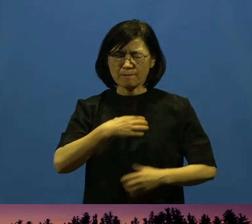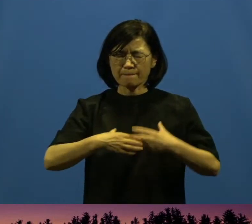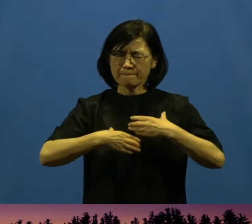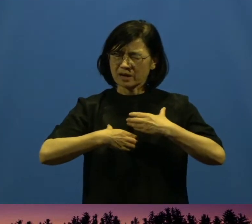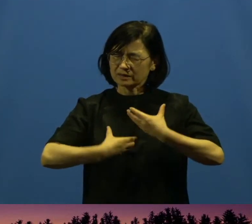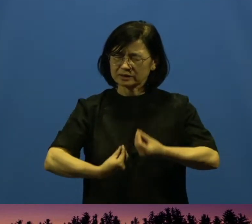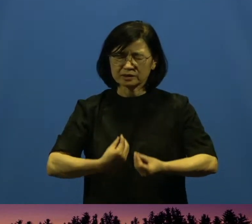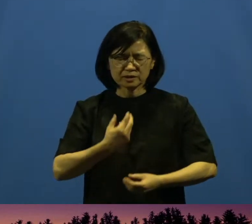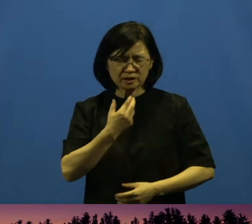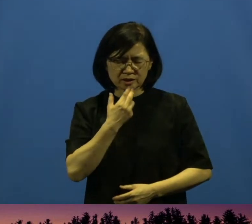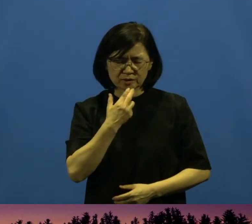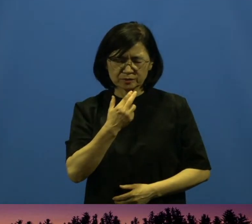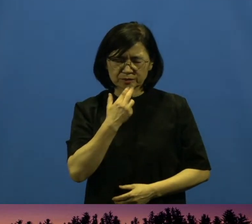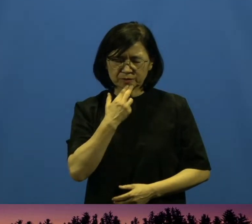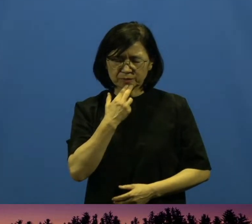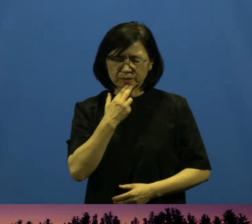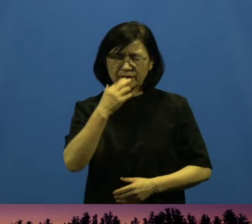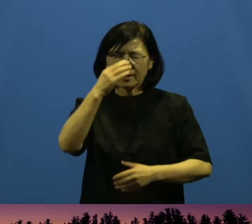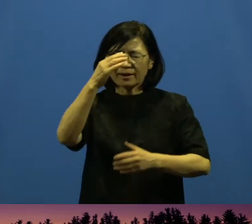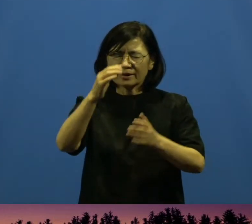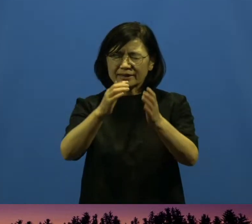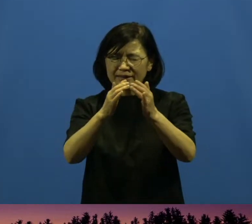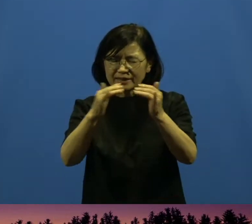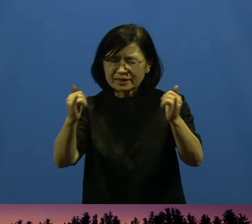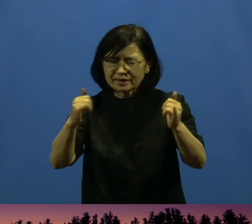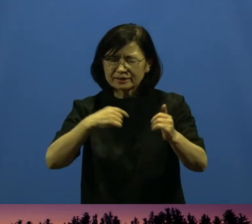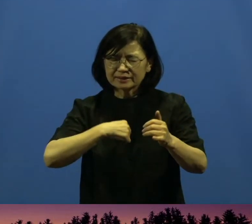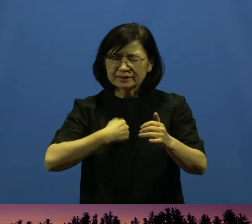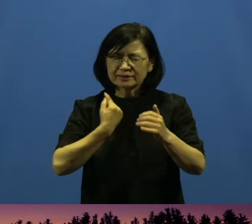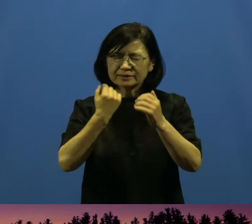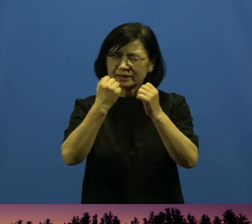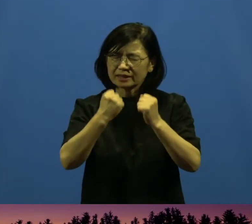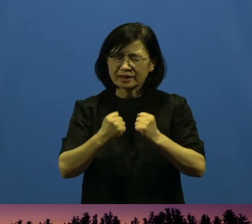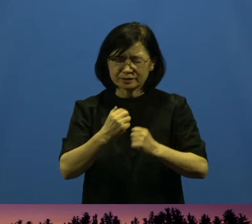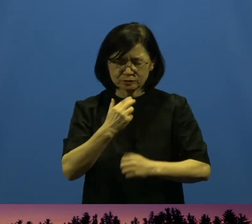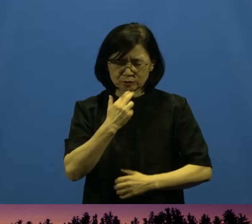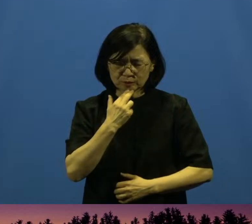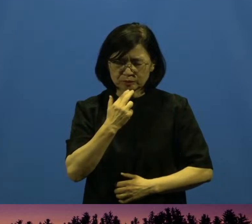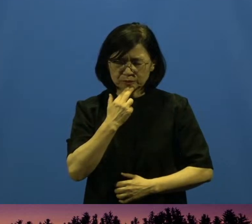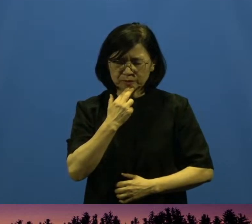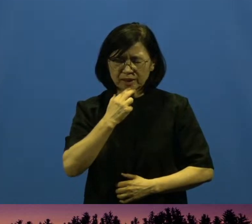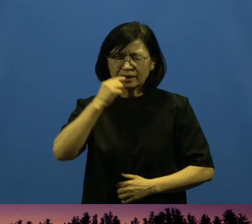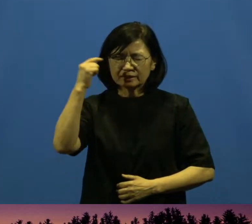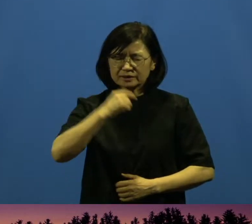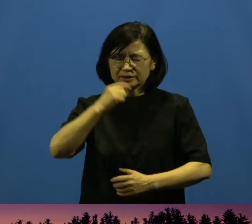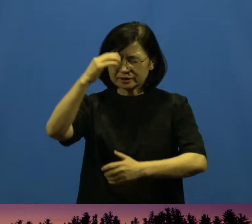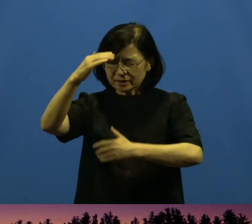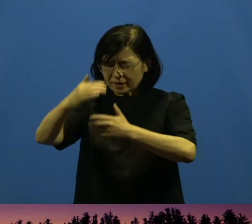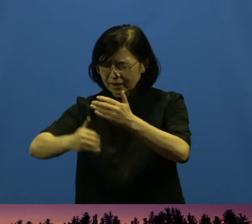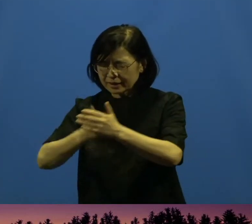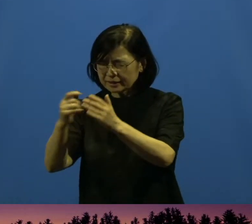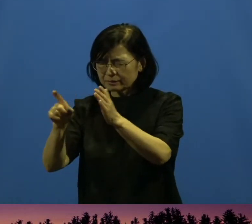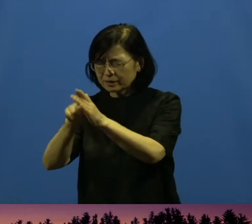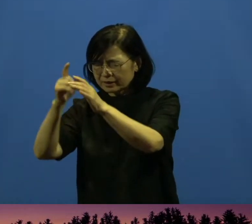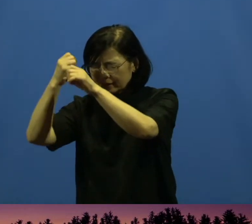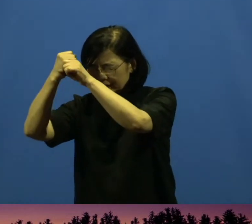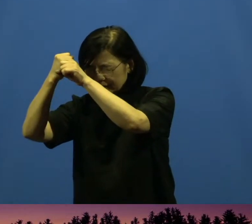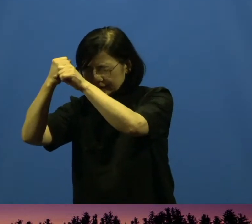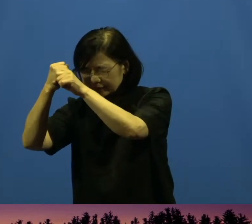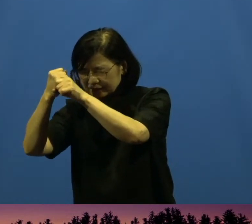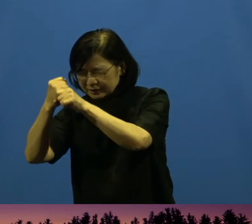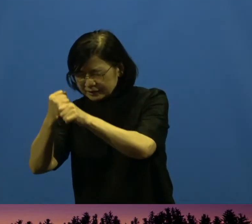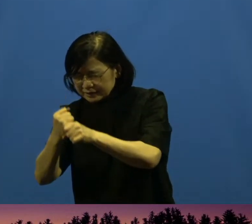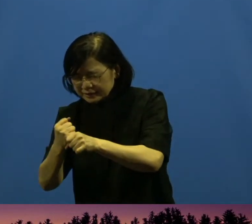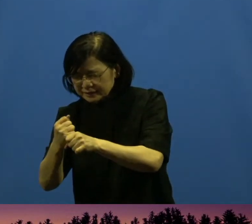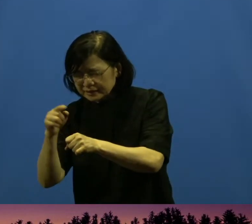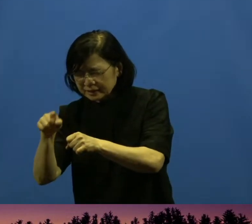인간은 자존자가 아니에요. 철저히 하나님을 의존해야 돼요. 그분을 의지하는 것, 이 레슨을